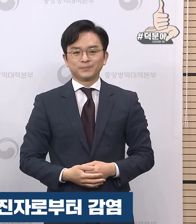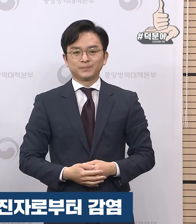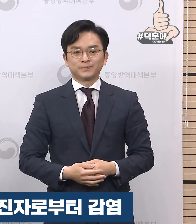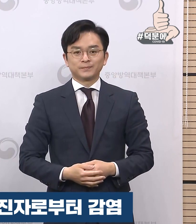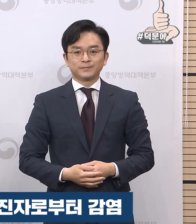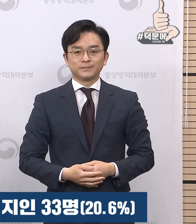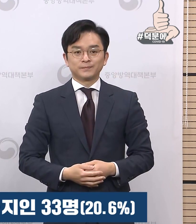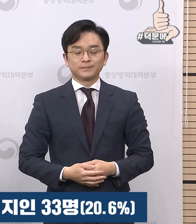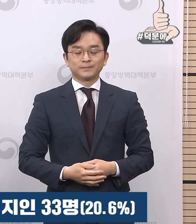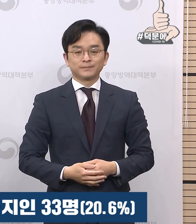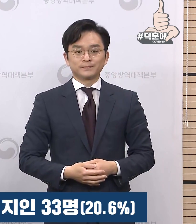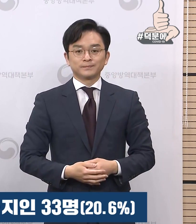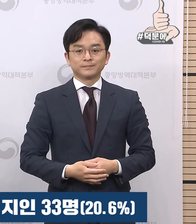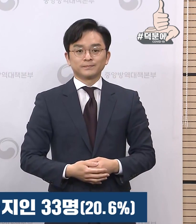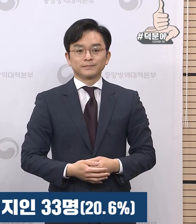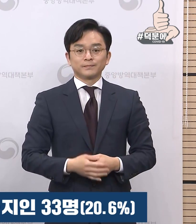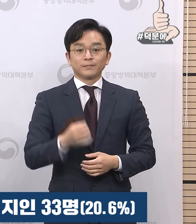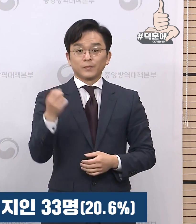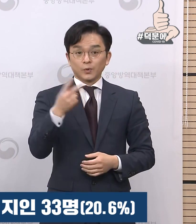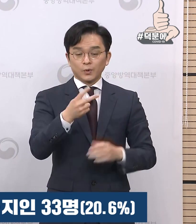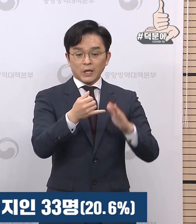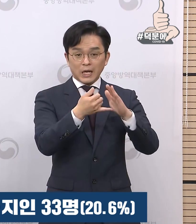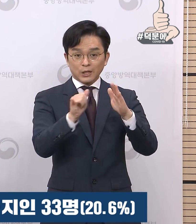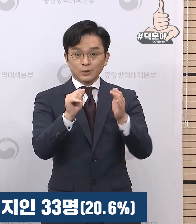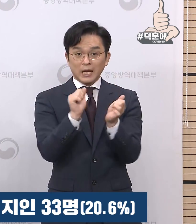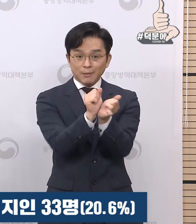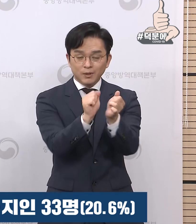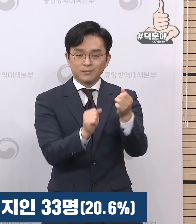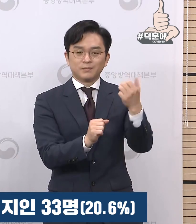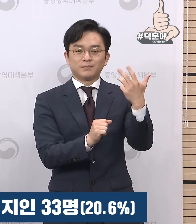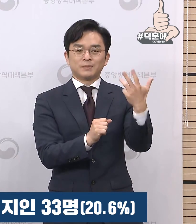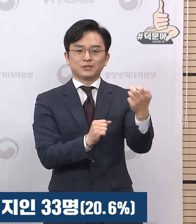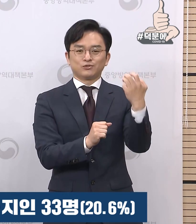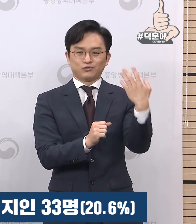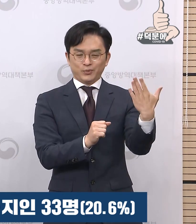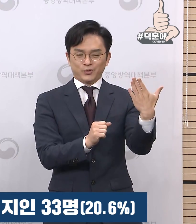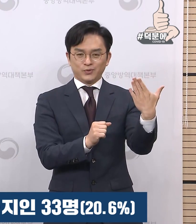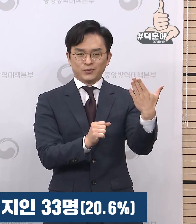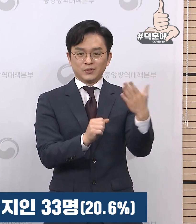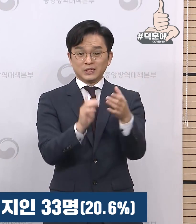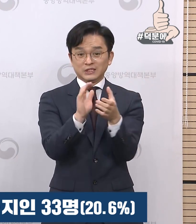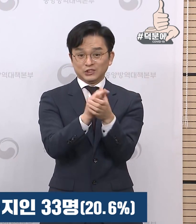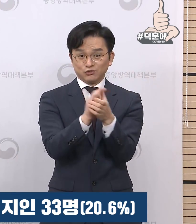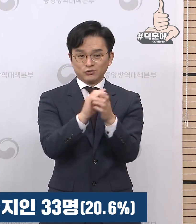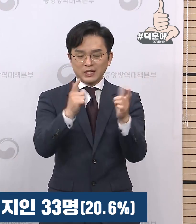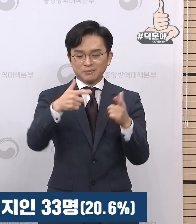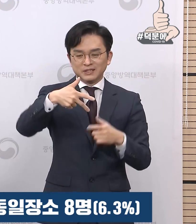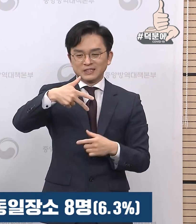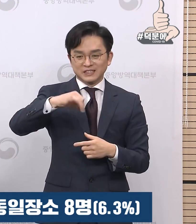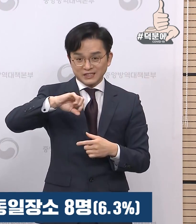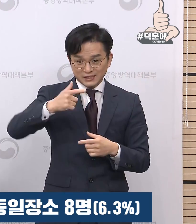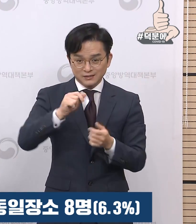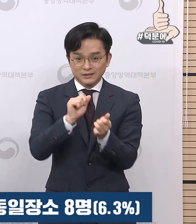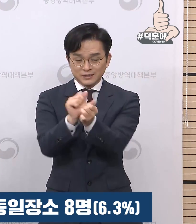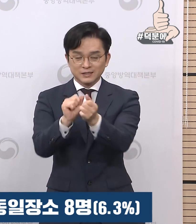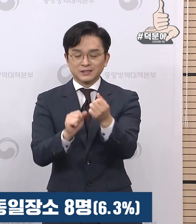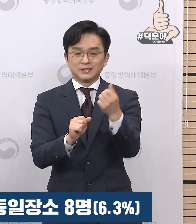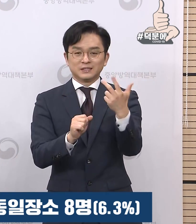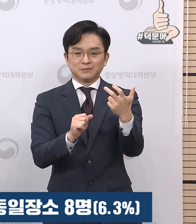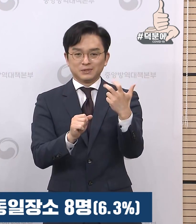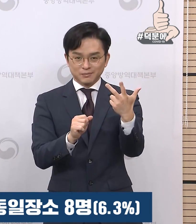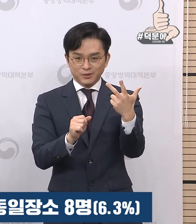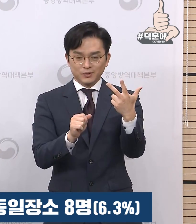조사되었습니다. 이 중 가족이 89명, 친구나 지인이 33명, 그리고 업무